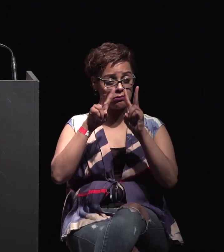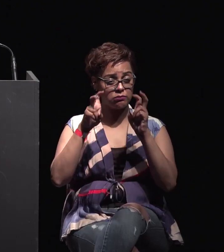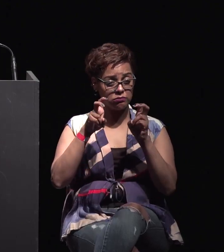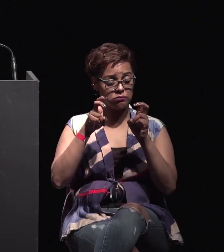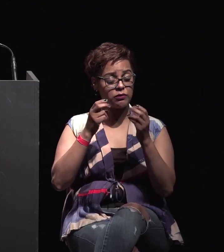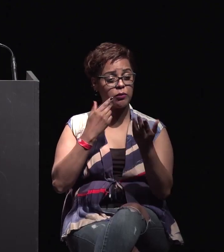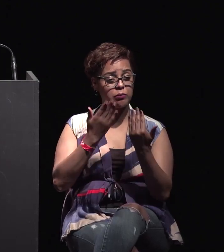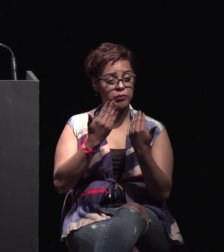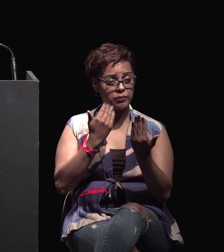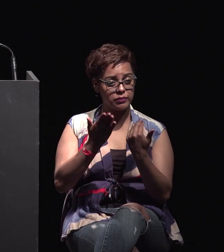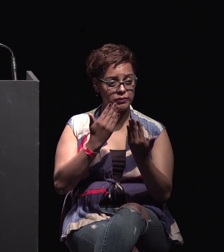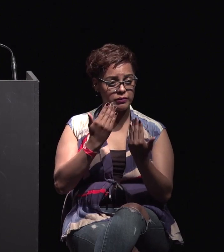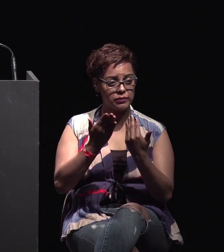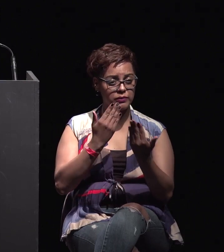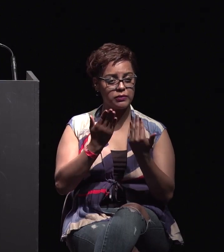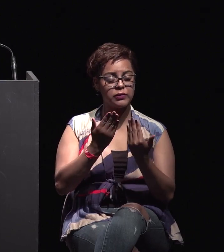aqui